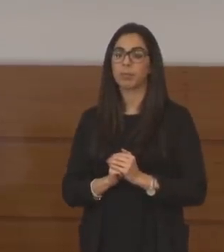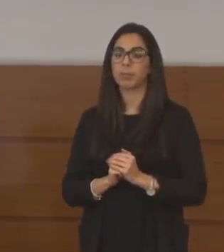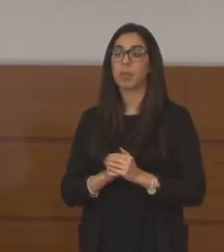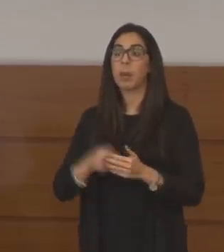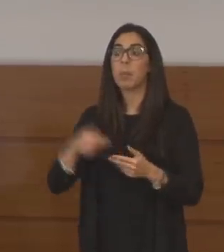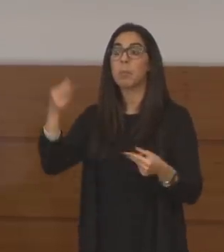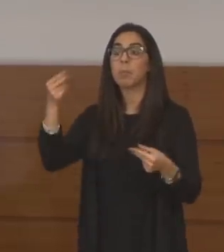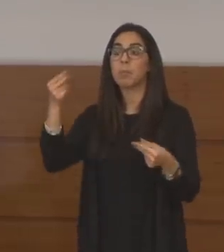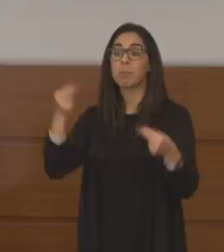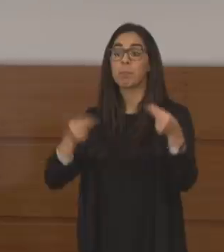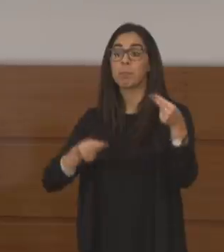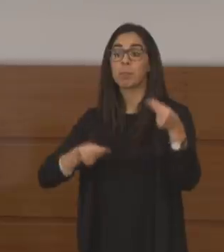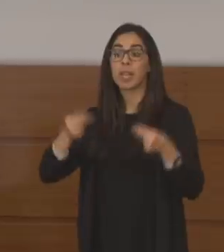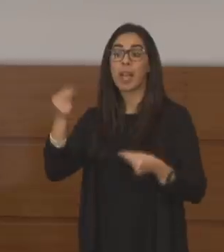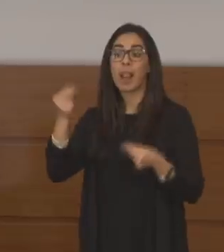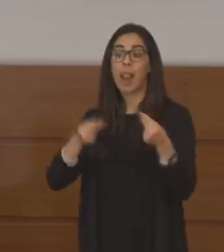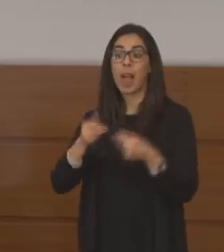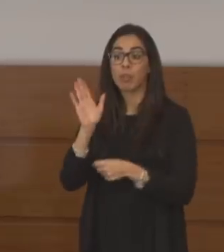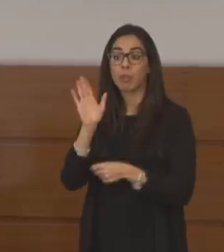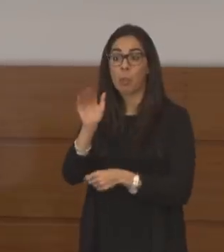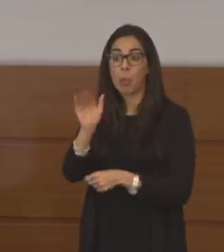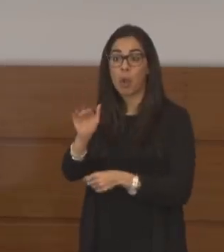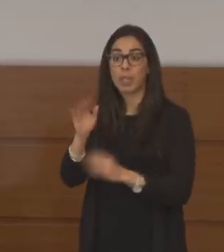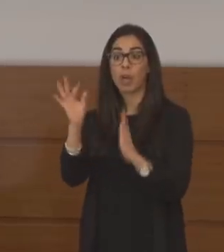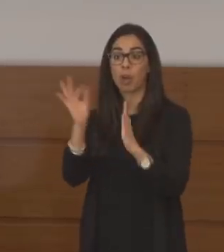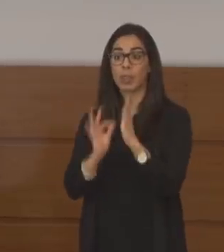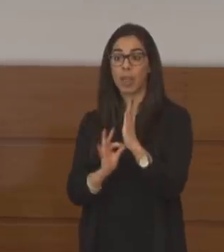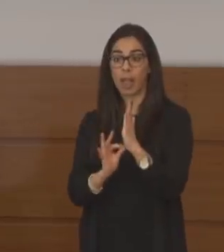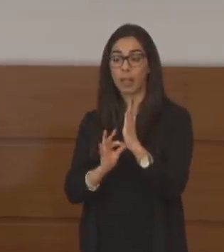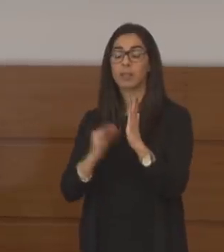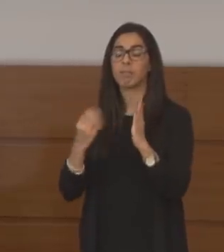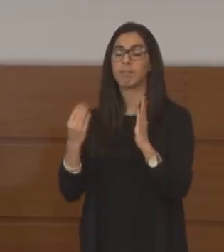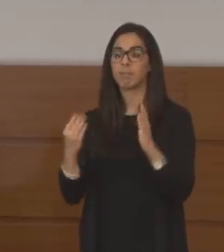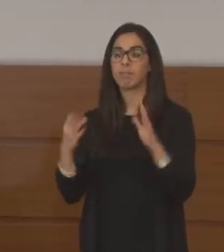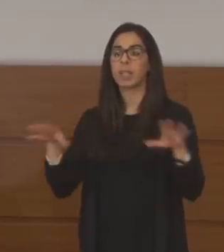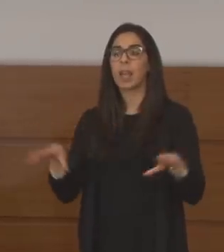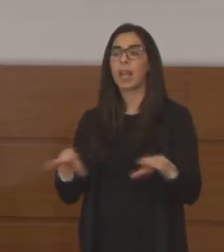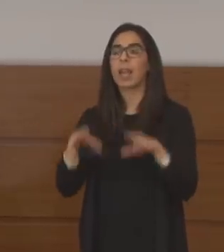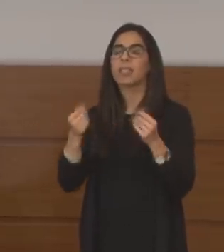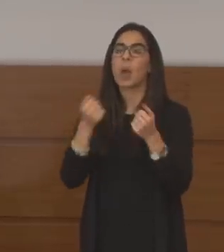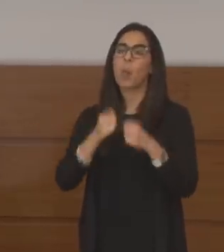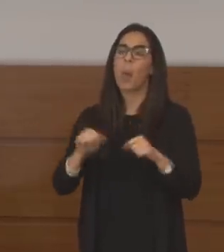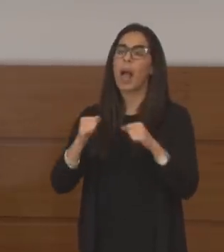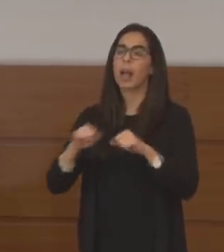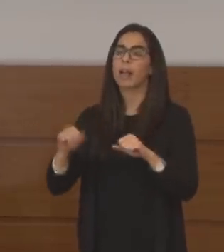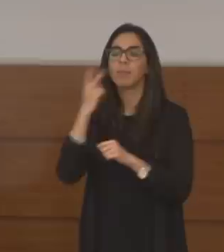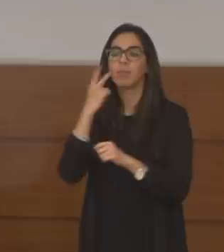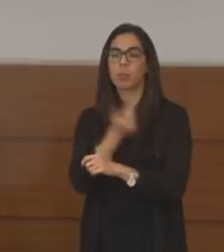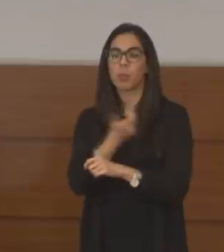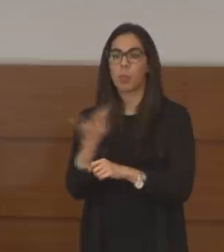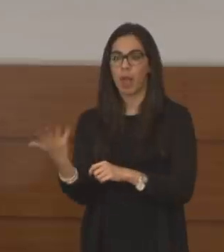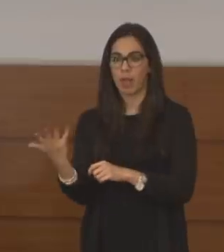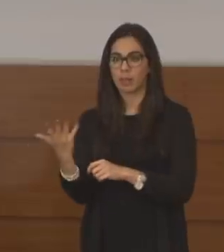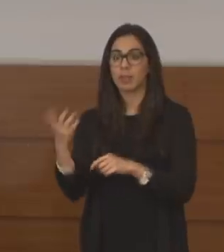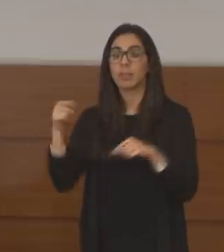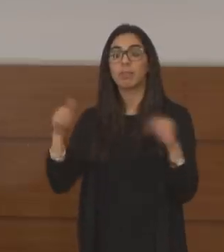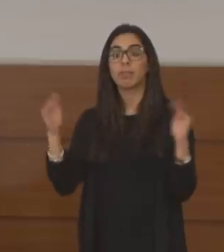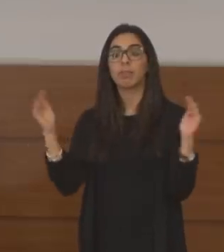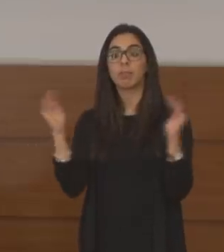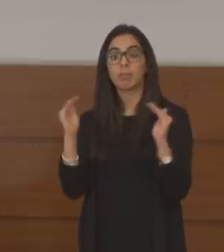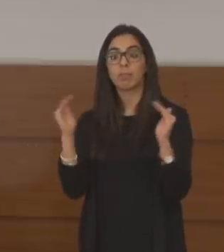bilancio quotidiano partiamo dal dato dei guariti questa sera abbiamo